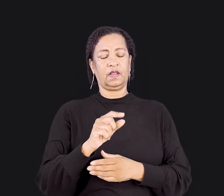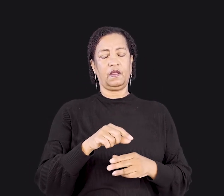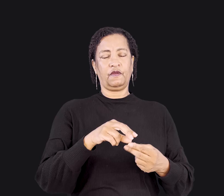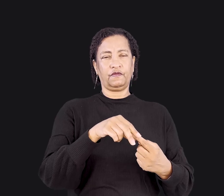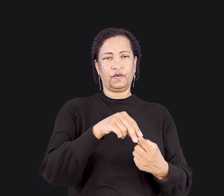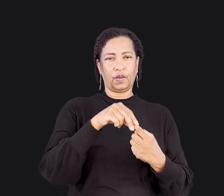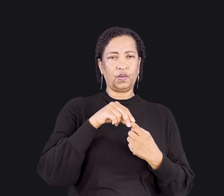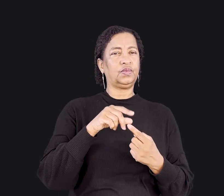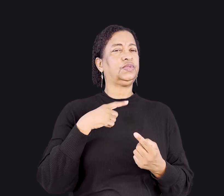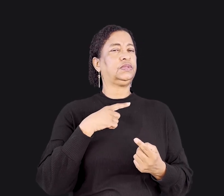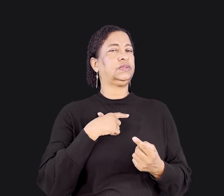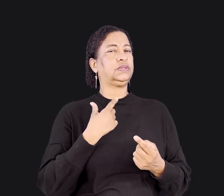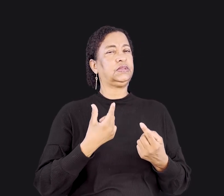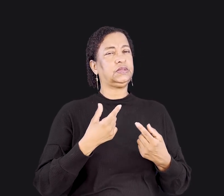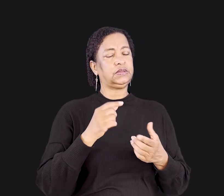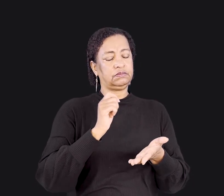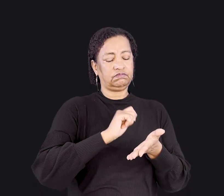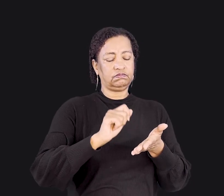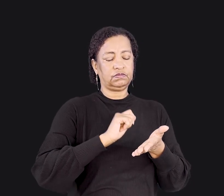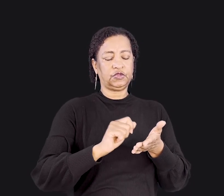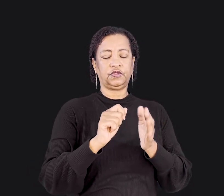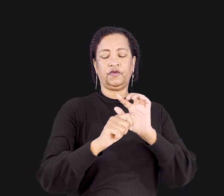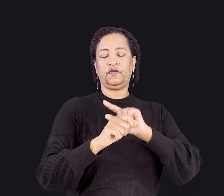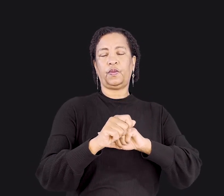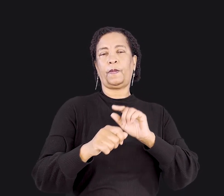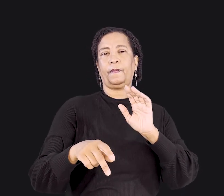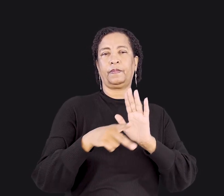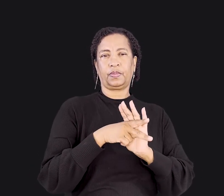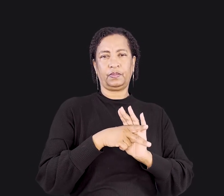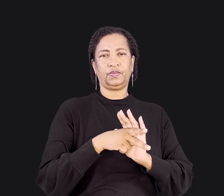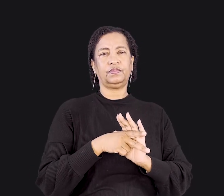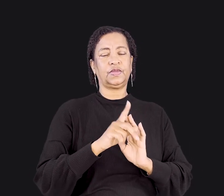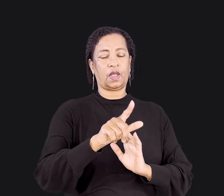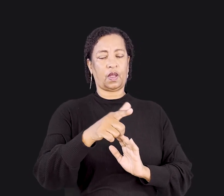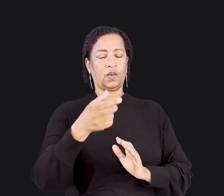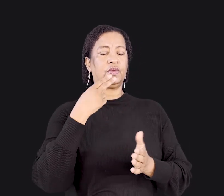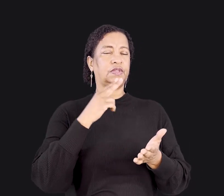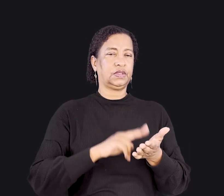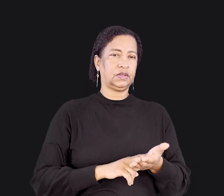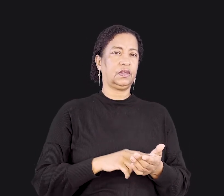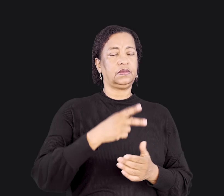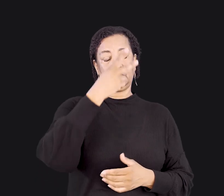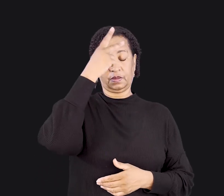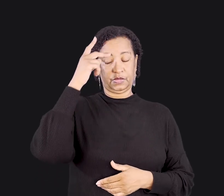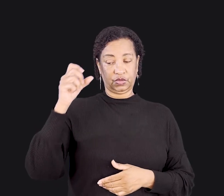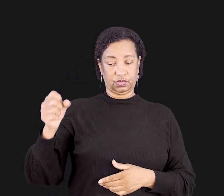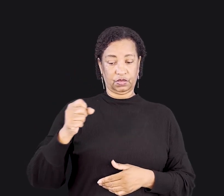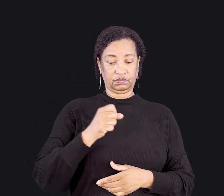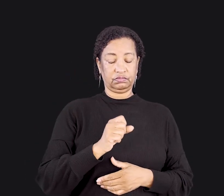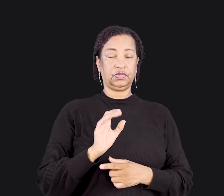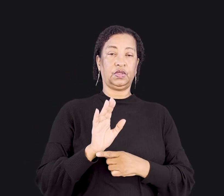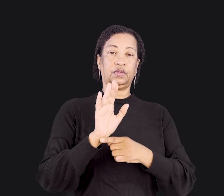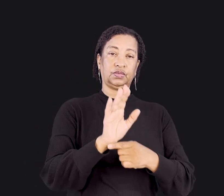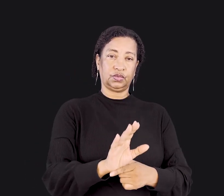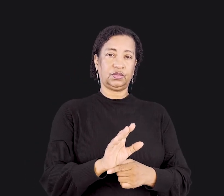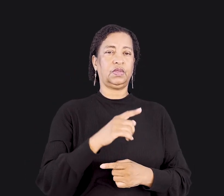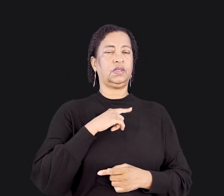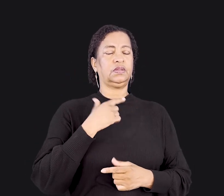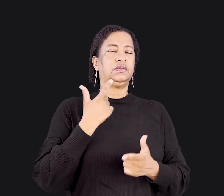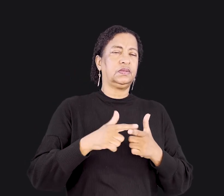que Paulo escreveu de próprio punho. Para todas as outras cartas ele contou com um escrivão. Você está lembrado que ele tinha um problema da